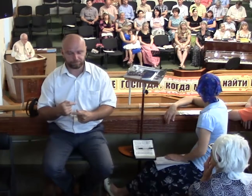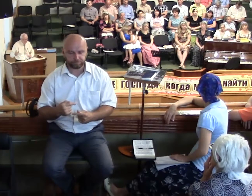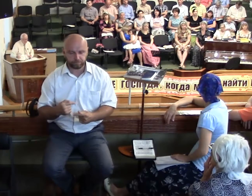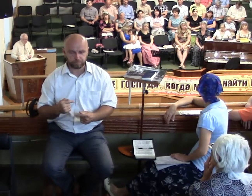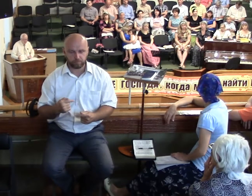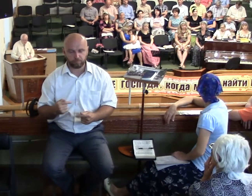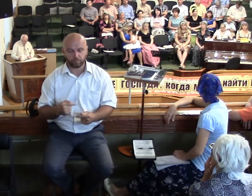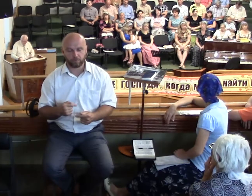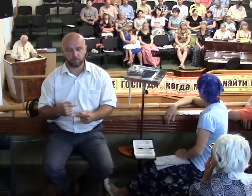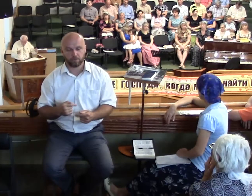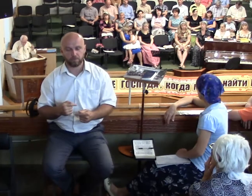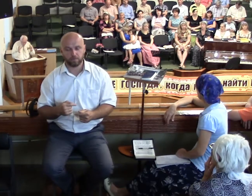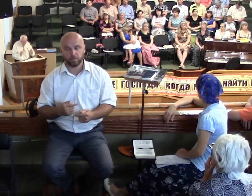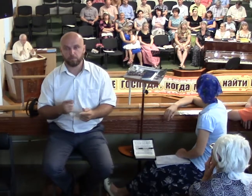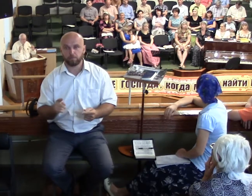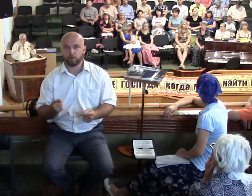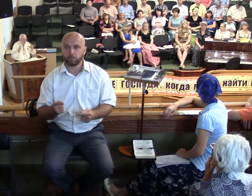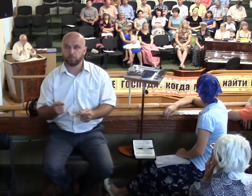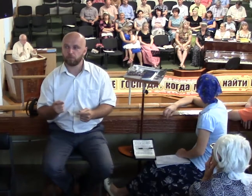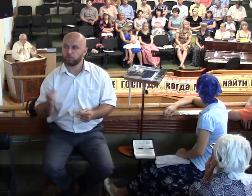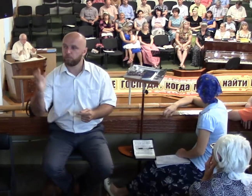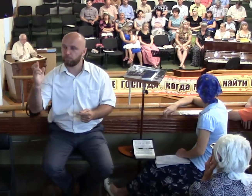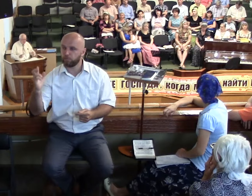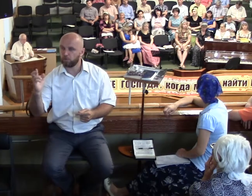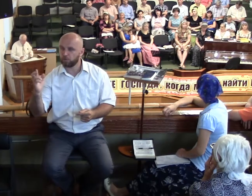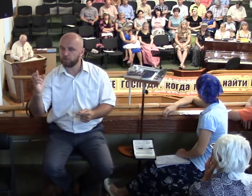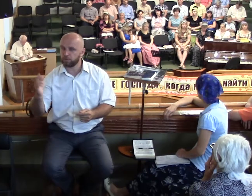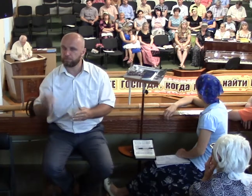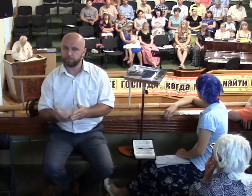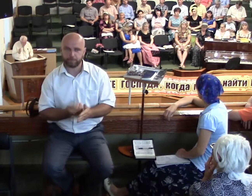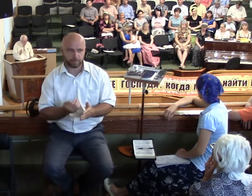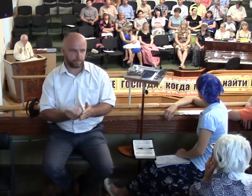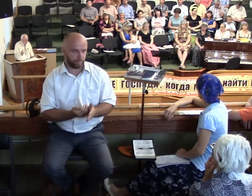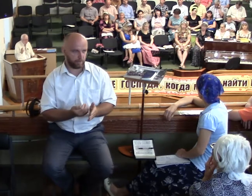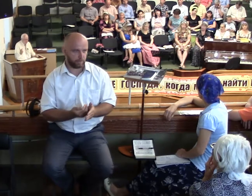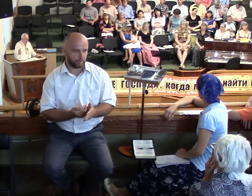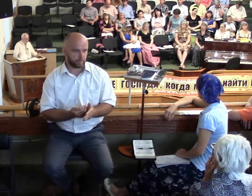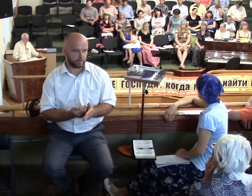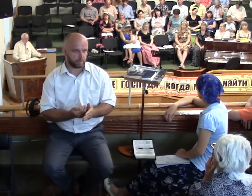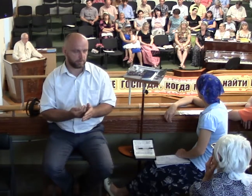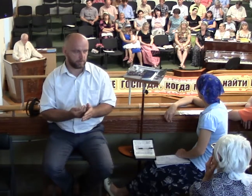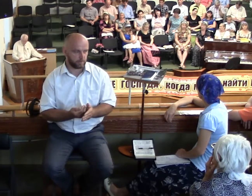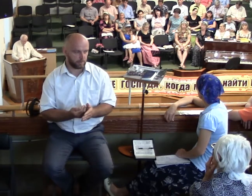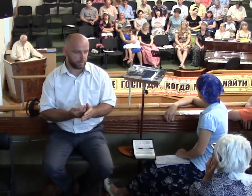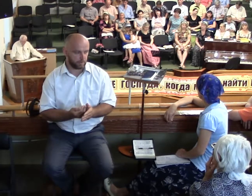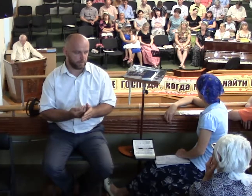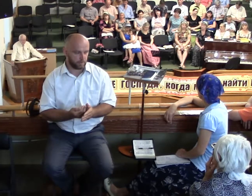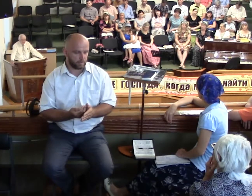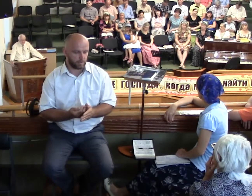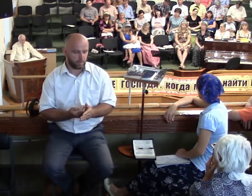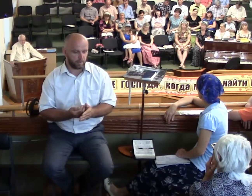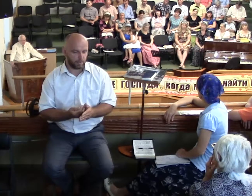ничто нечистое. И поэтому призыв практической святости. Есть третий вид святости.